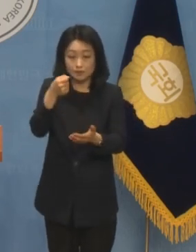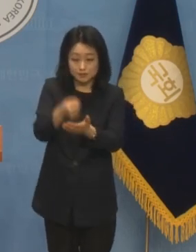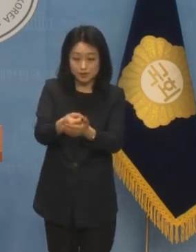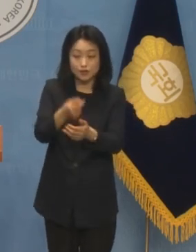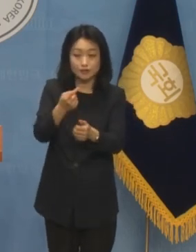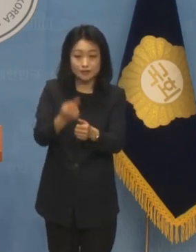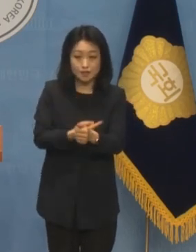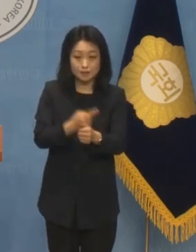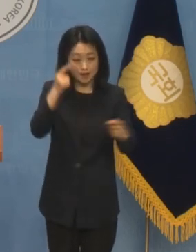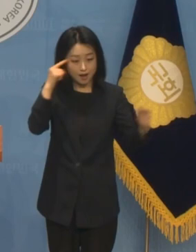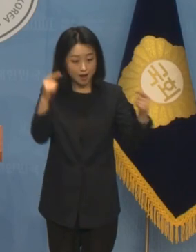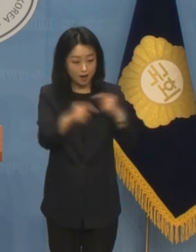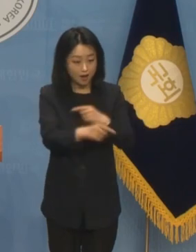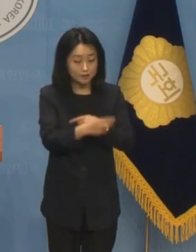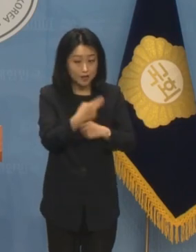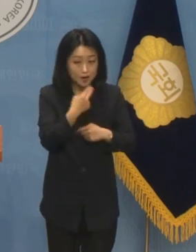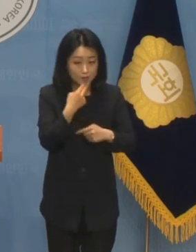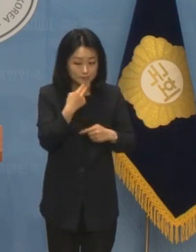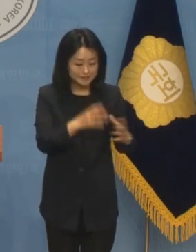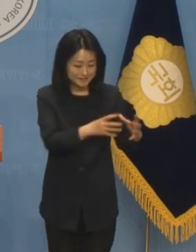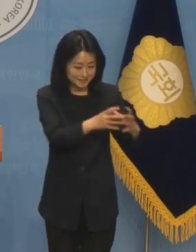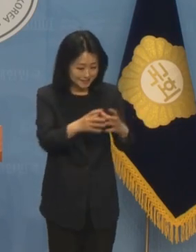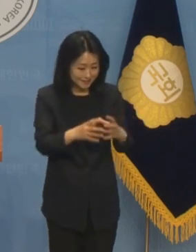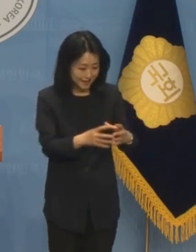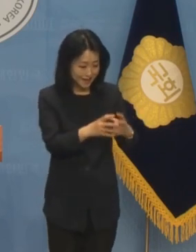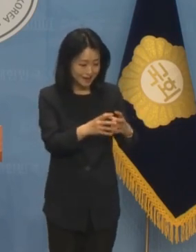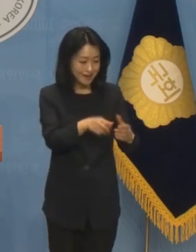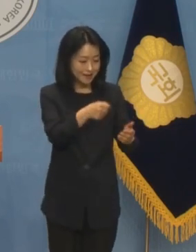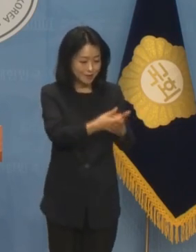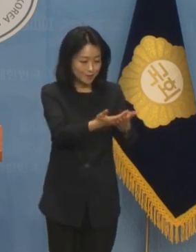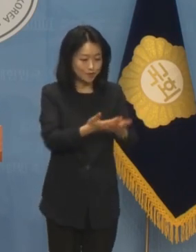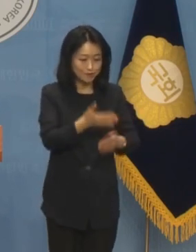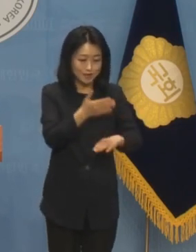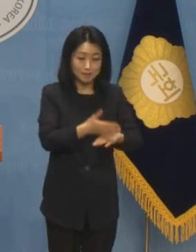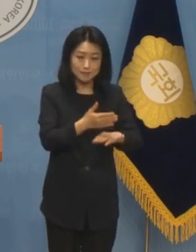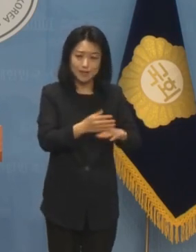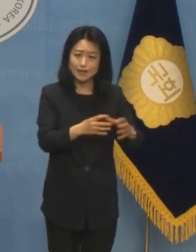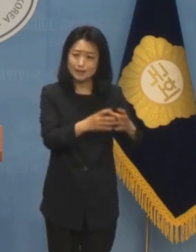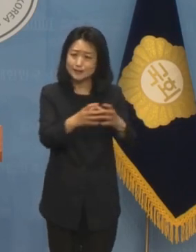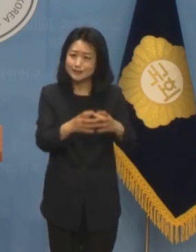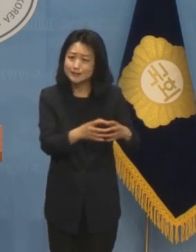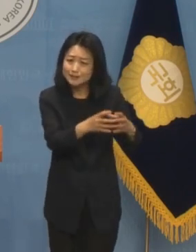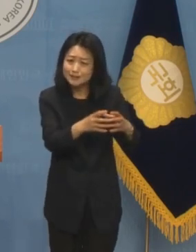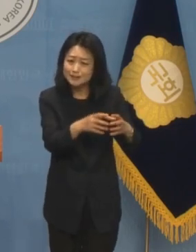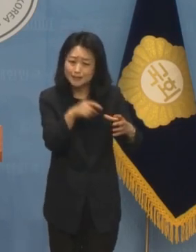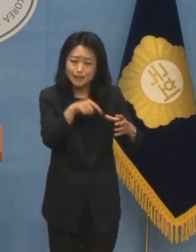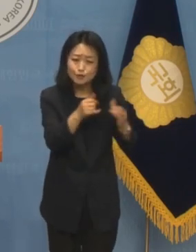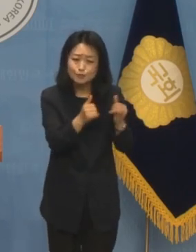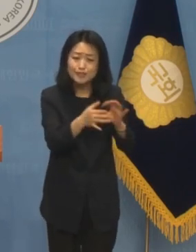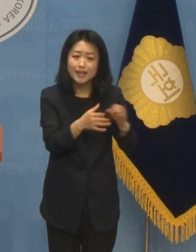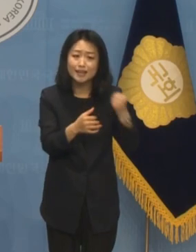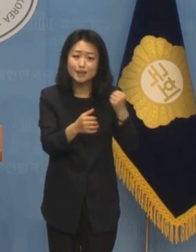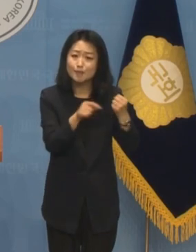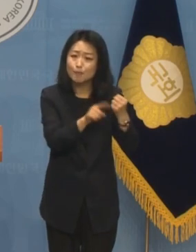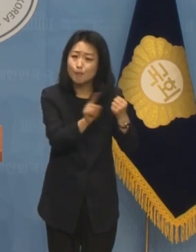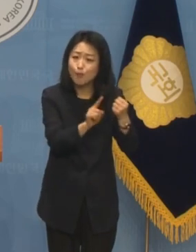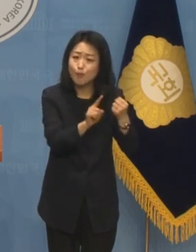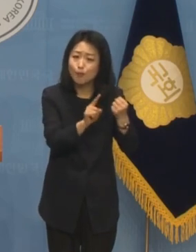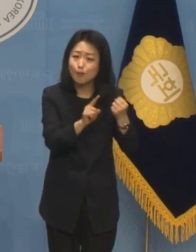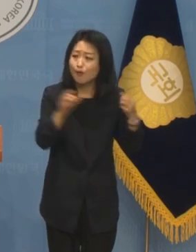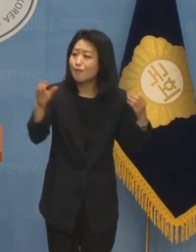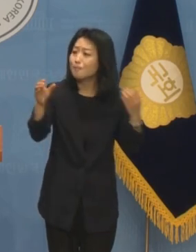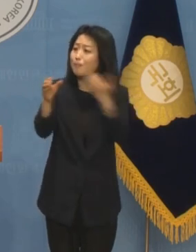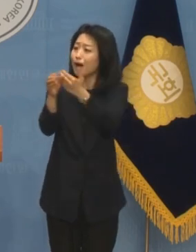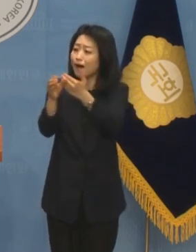단일 대우에 함께 해주셨다고 평했습니다. 단일 대우라. 국민의힘은 도대체 무엇에